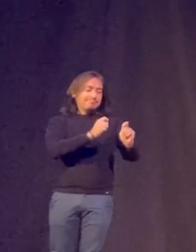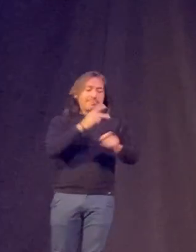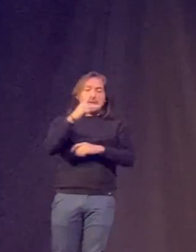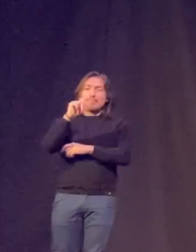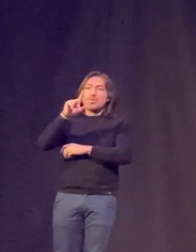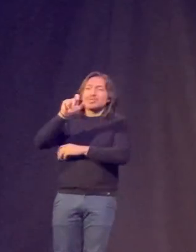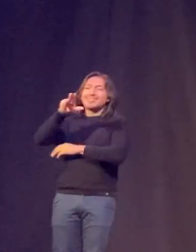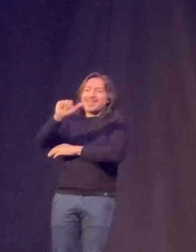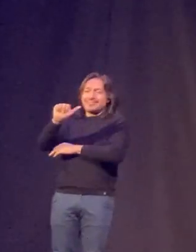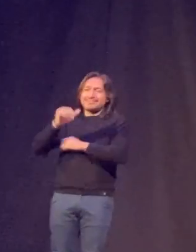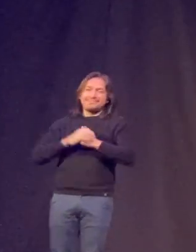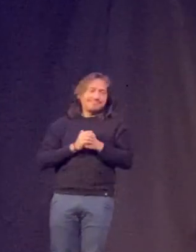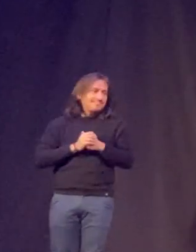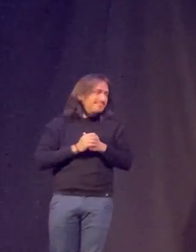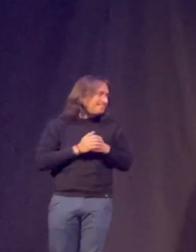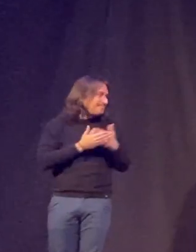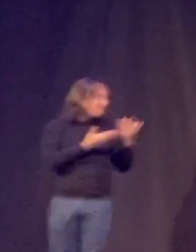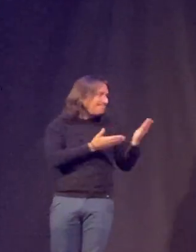Paulina.